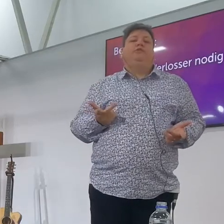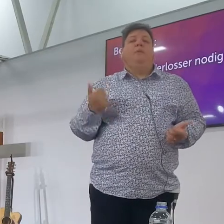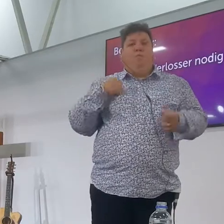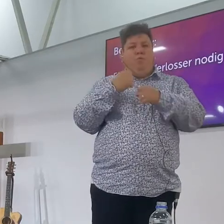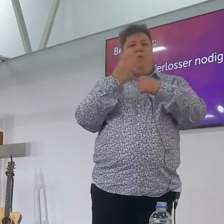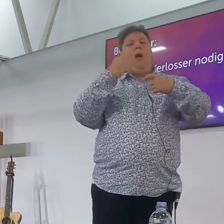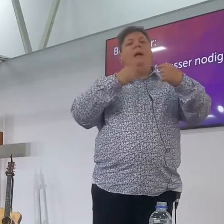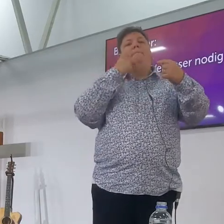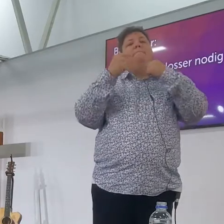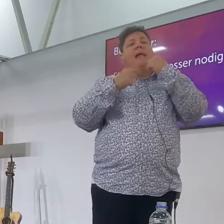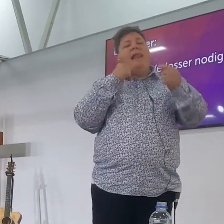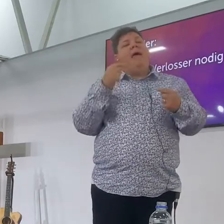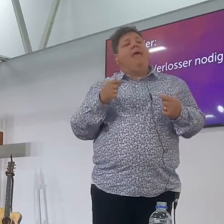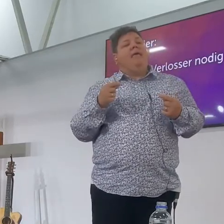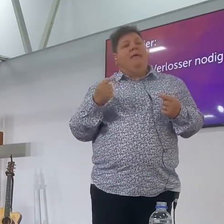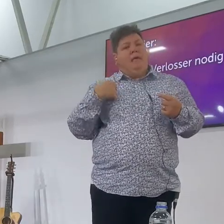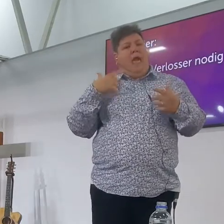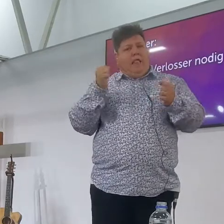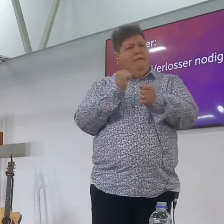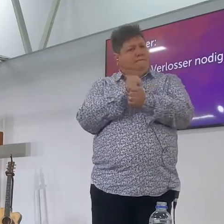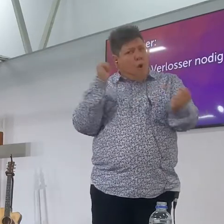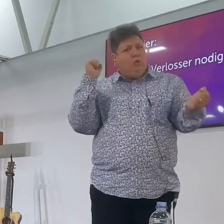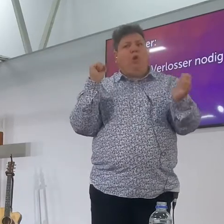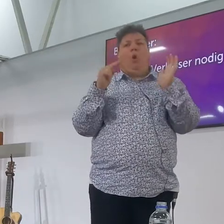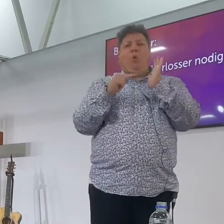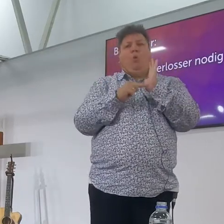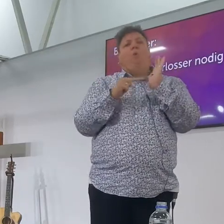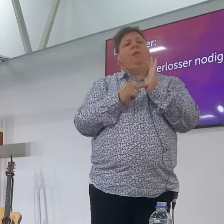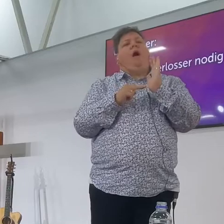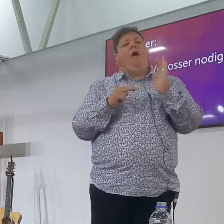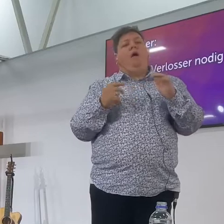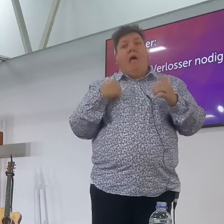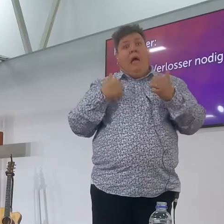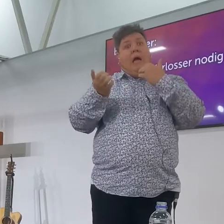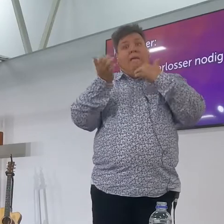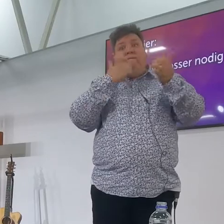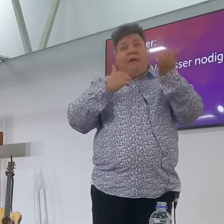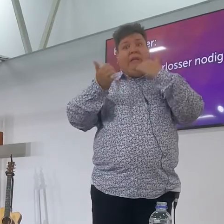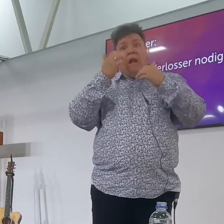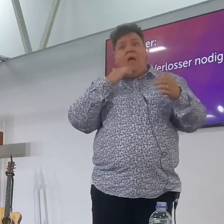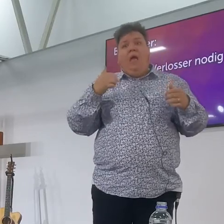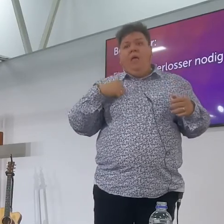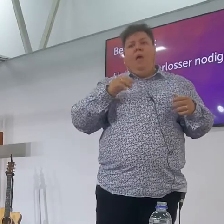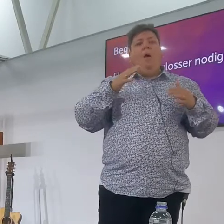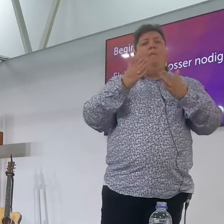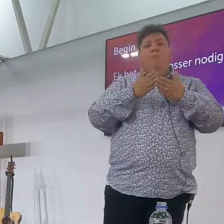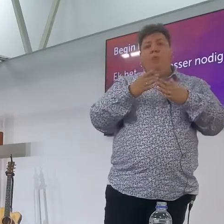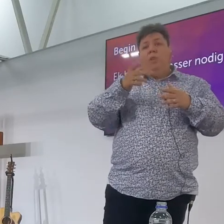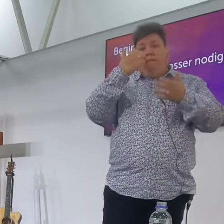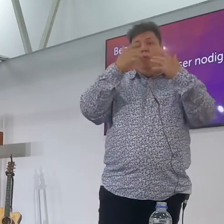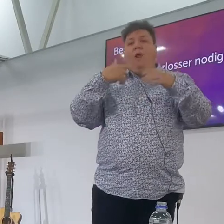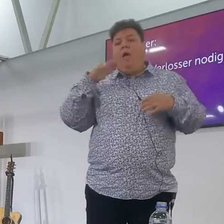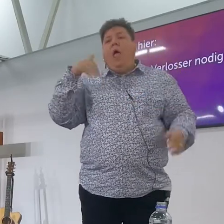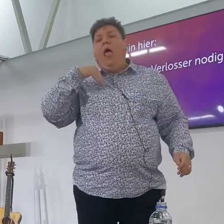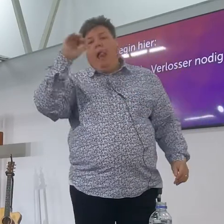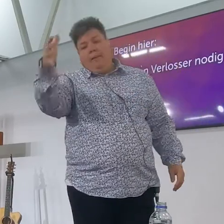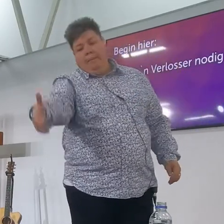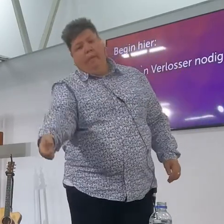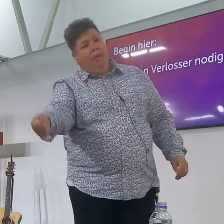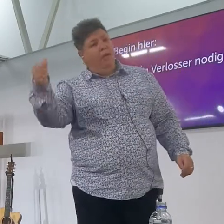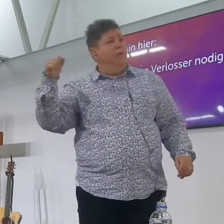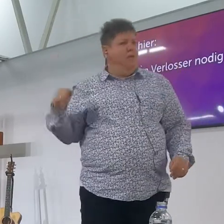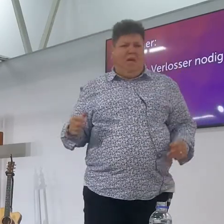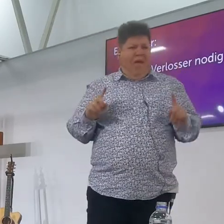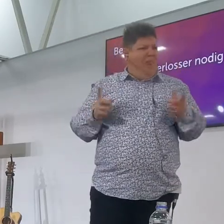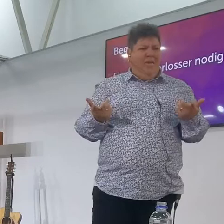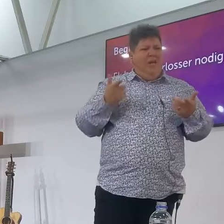bely, ek het 'n verlosser nodig, want jy kan daar besig wees om te verdrink, en iemand kan die reddingsboei uitgooi, en sê, hoorie, ek sal myself help, en jy sê, jouself